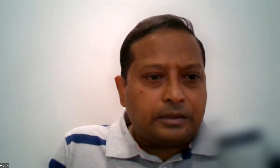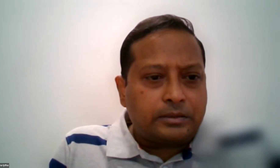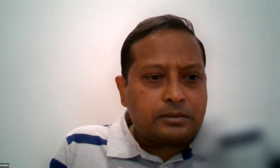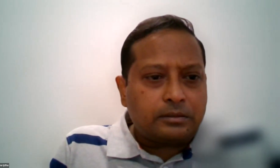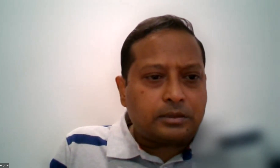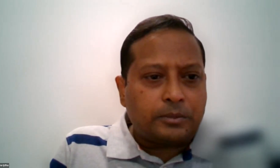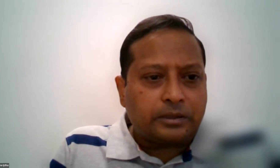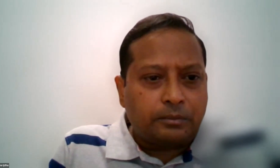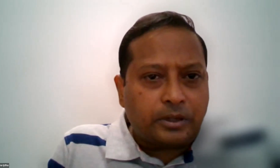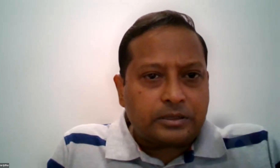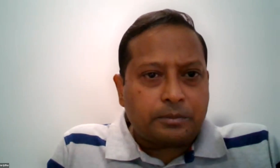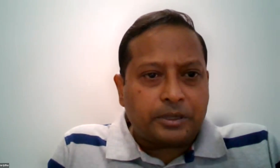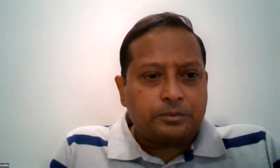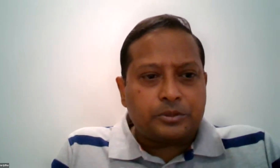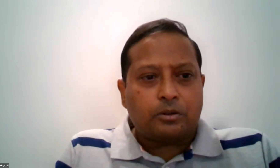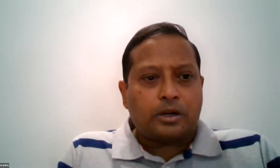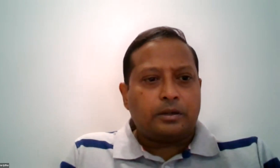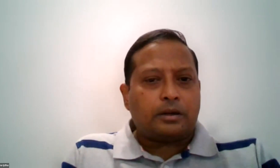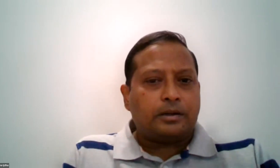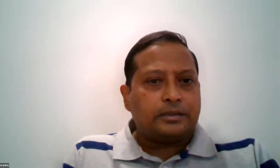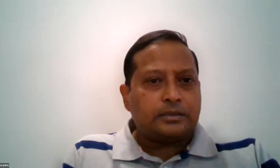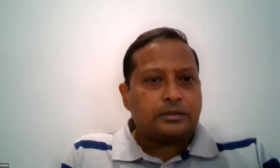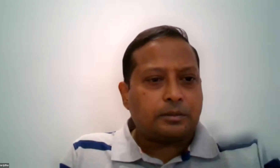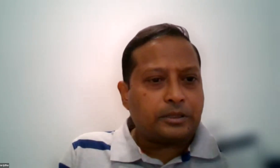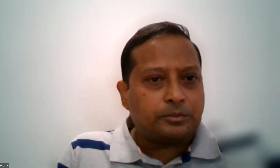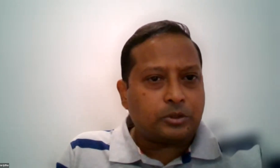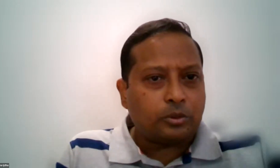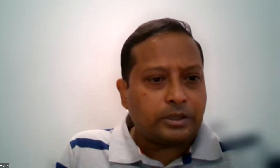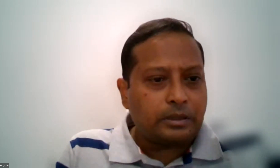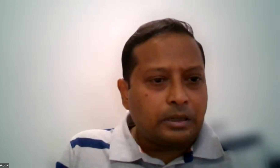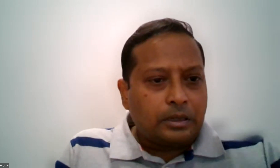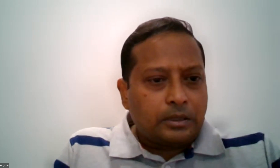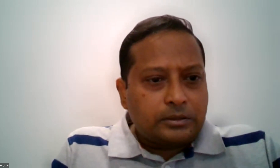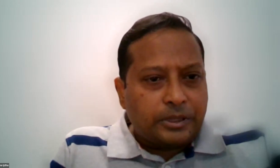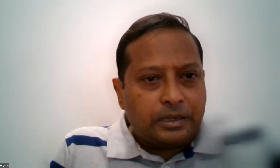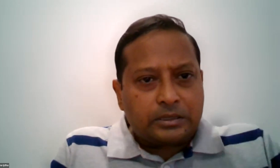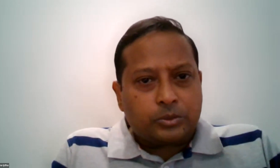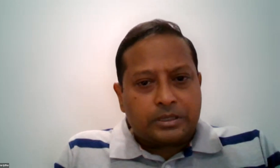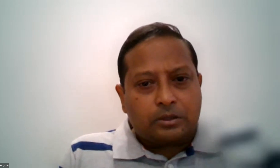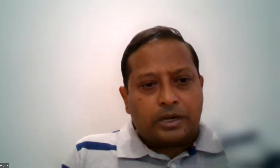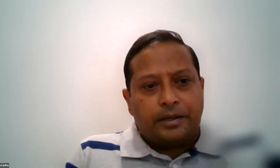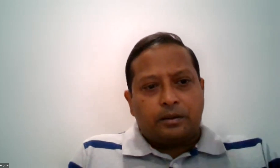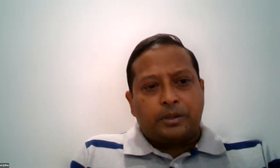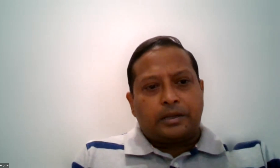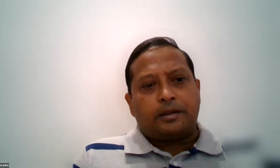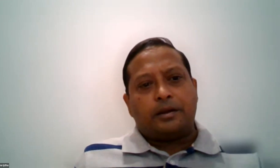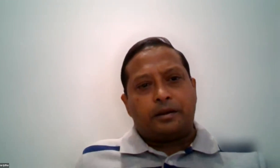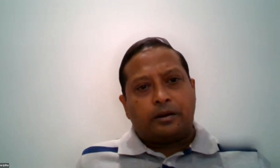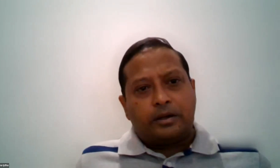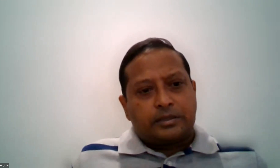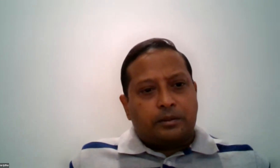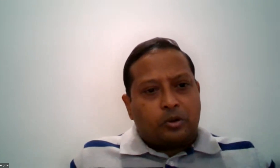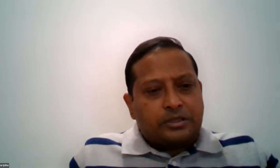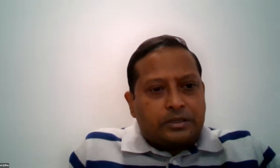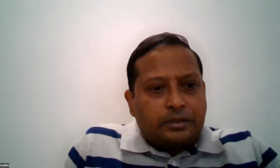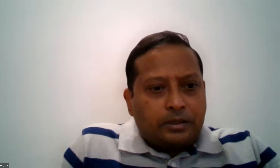का ऑडिट समर्थनम ट्रस्ट के माध्यम से और अन्य ऑर्गेनाइजेशंस के माध्यम से हो रही है. सिमिलरली आश्वास और आइडिया ने मिलके एंट्री